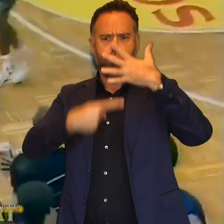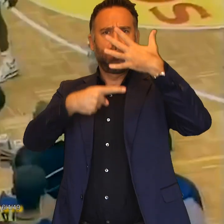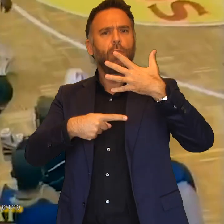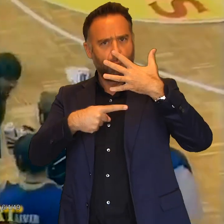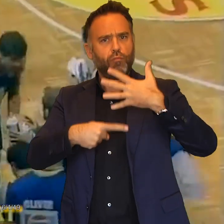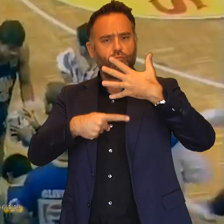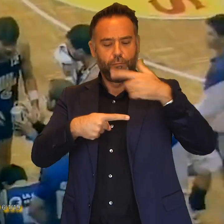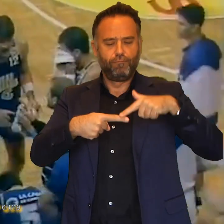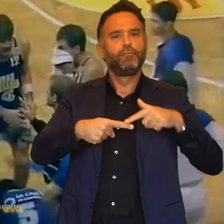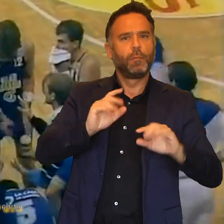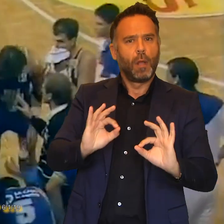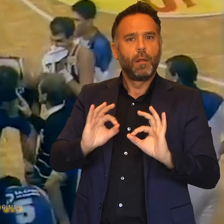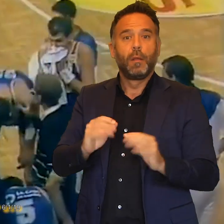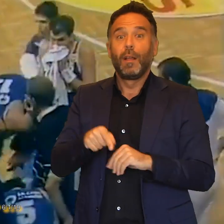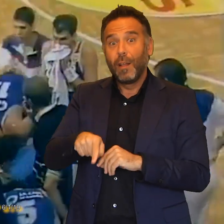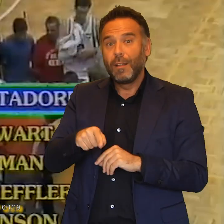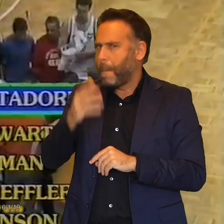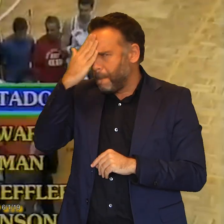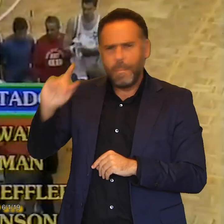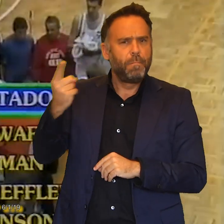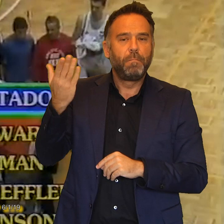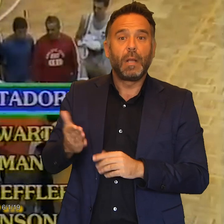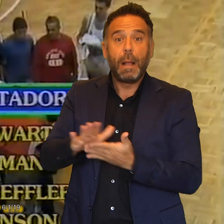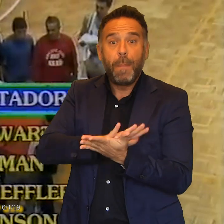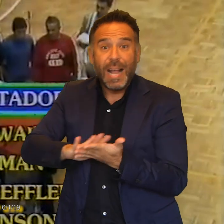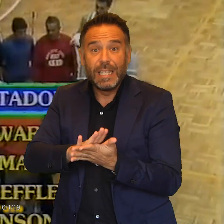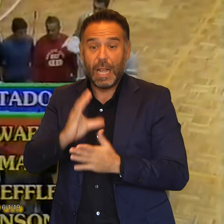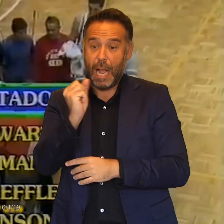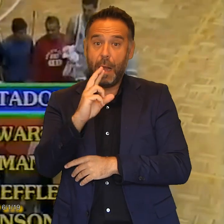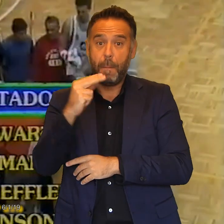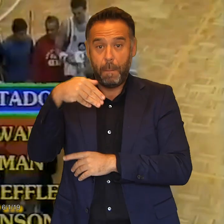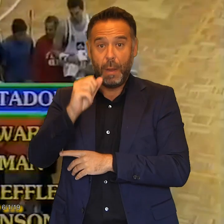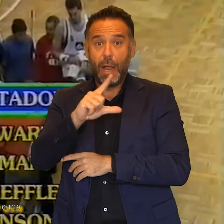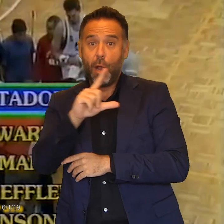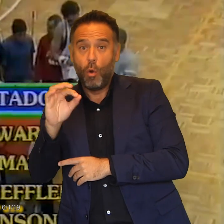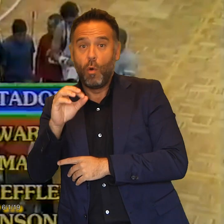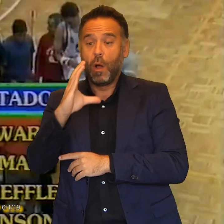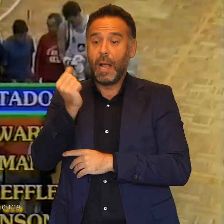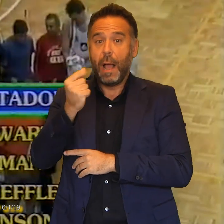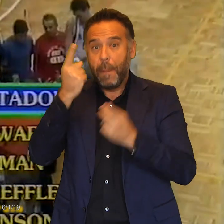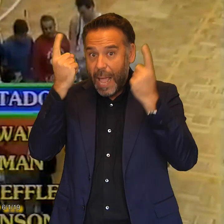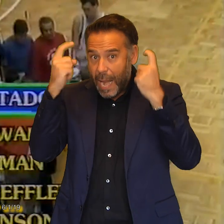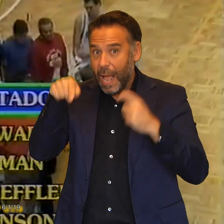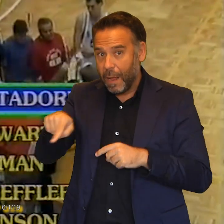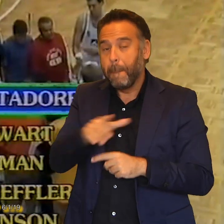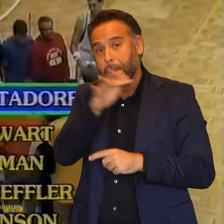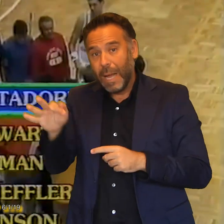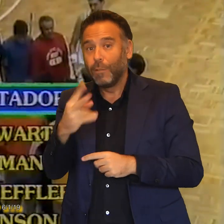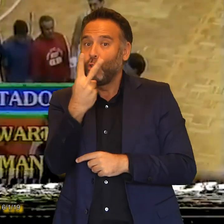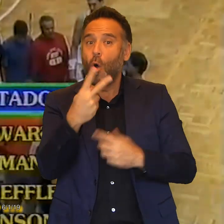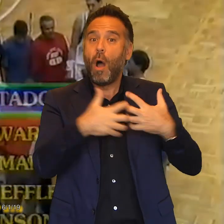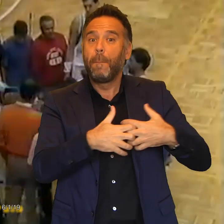Su columna vertebral estaba liderada por el mágico base canario Carmelo Cabrera y una pareja de